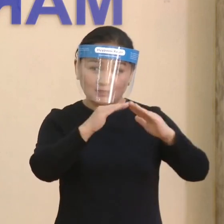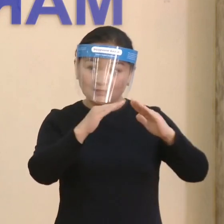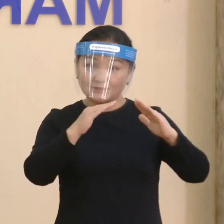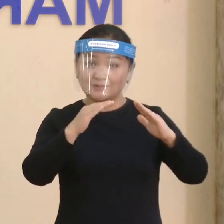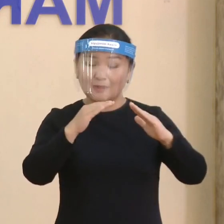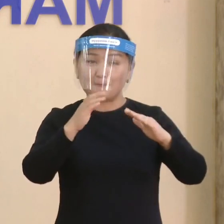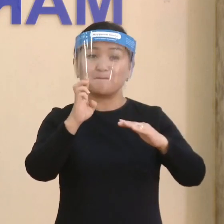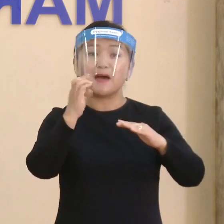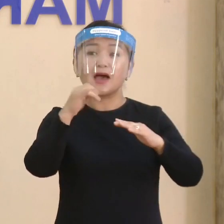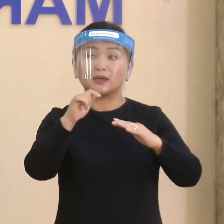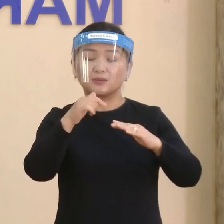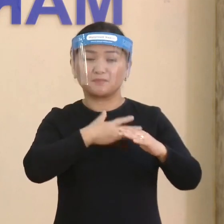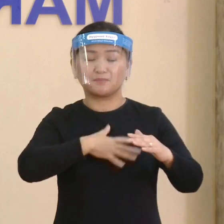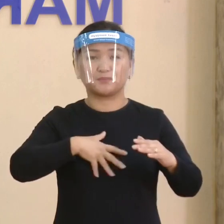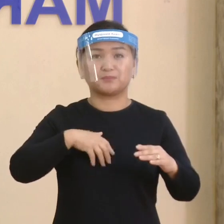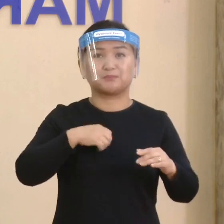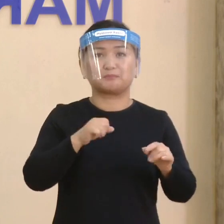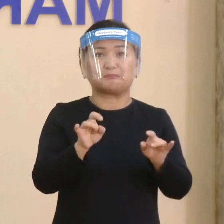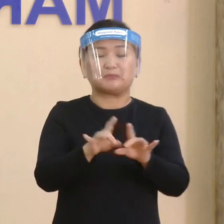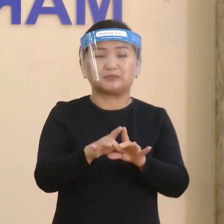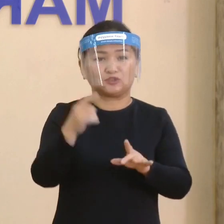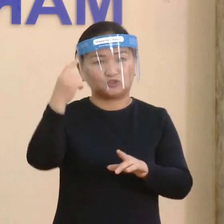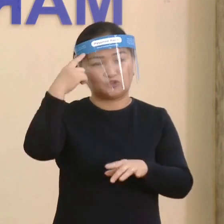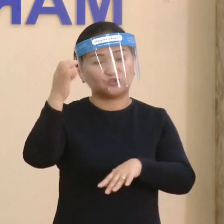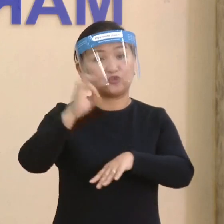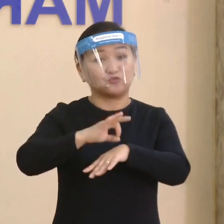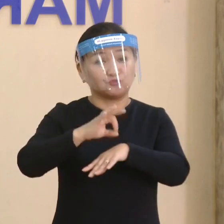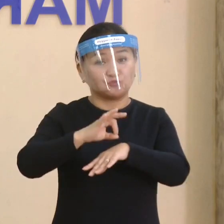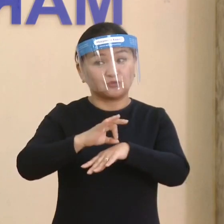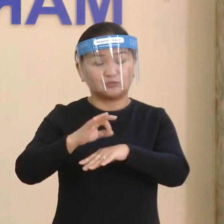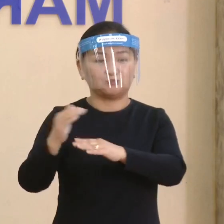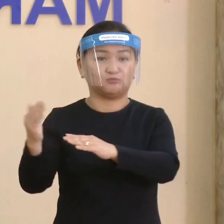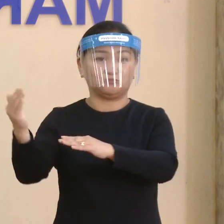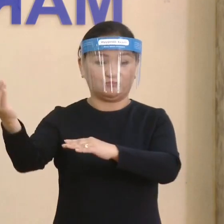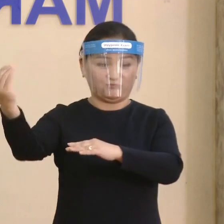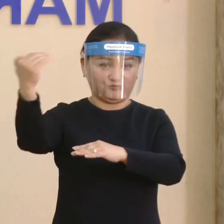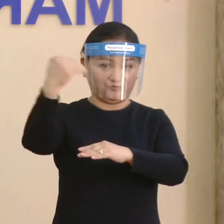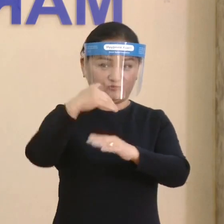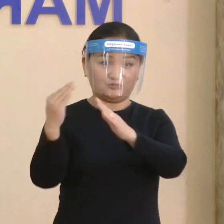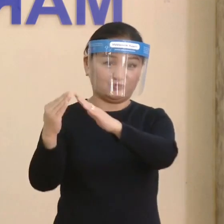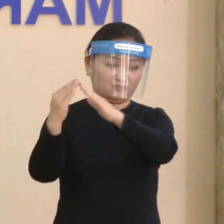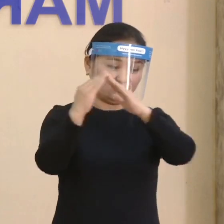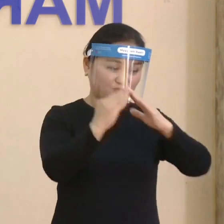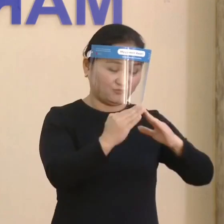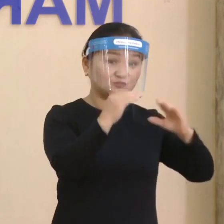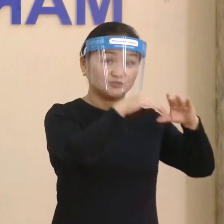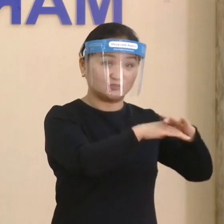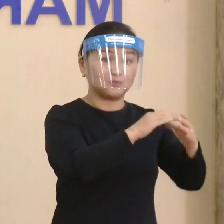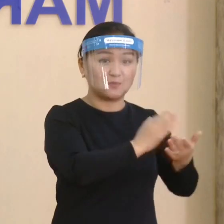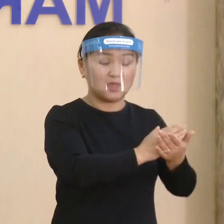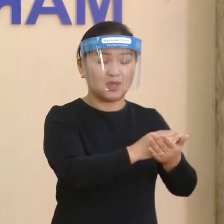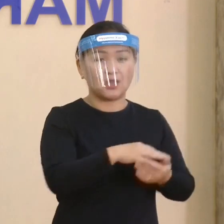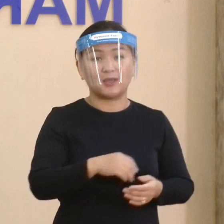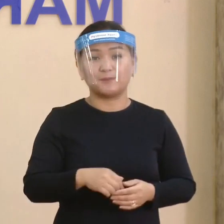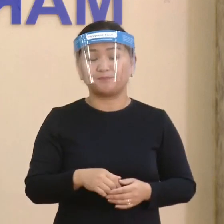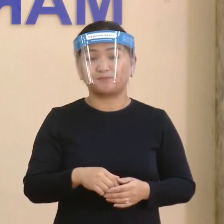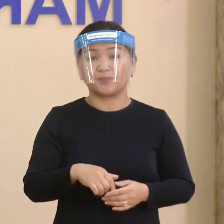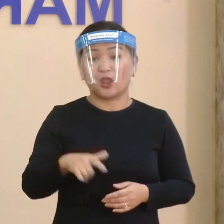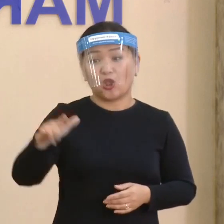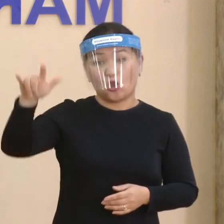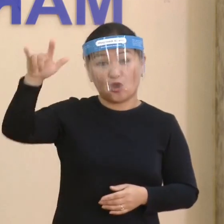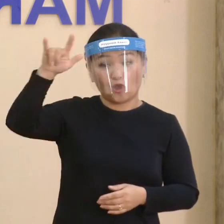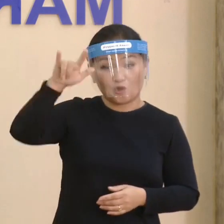дотор өгөр нь толгой өвднө гэсэн зовиртойгоор бол шилжиж эмчийн хяналтанд бол шилжсэн байгаа. Та бүхэн мэдж байгаа